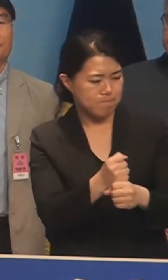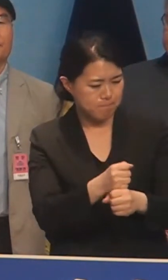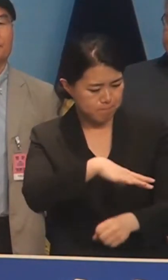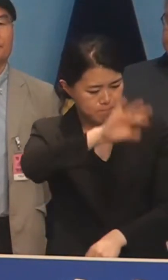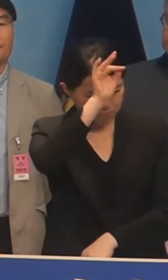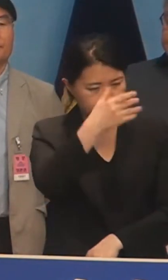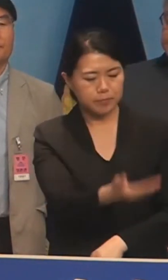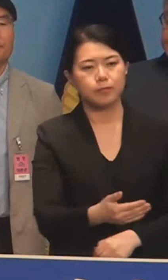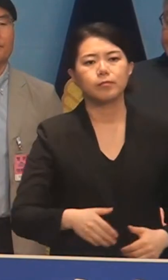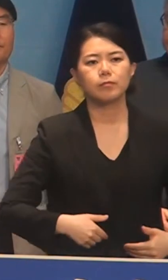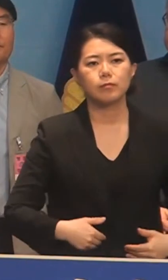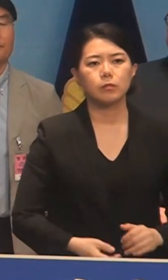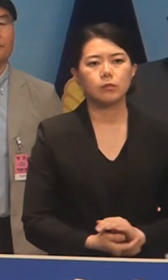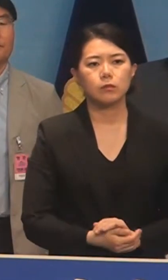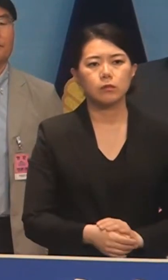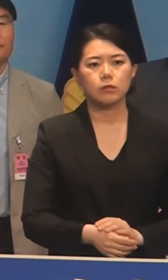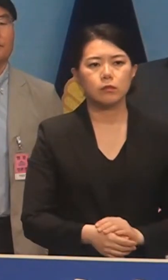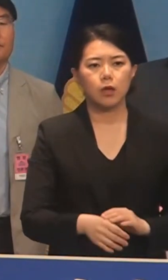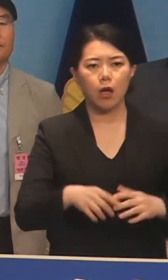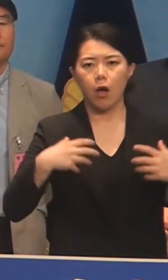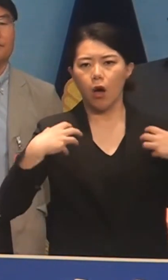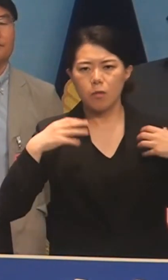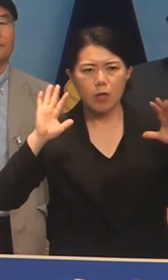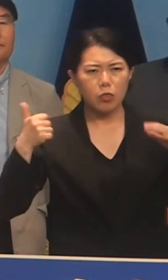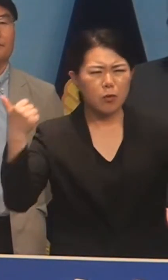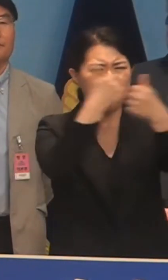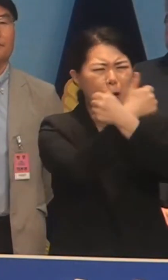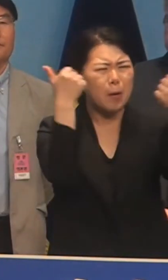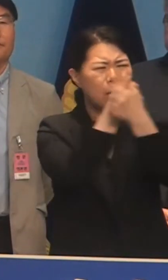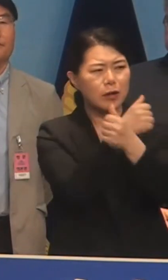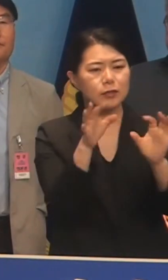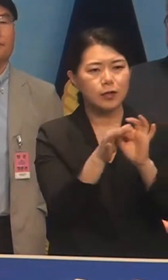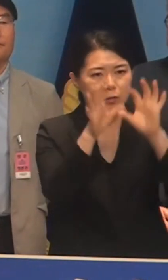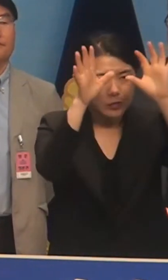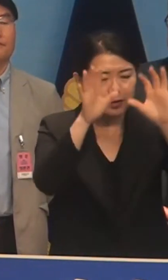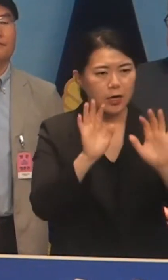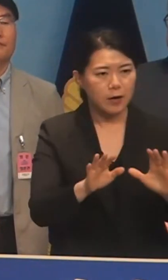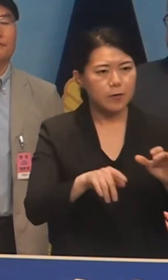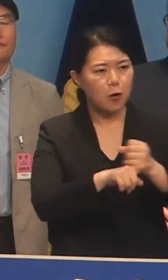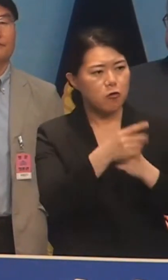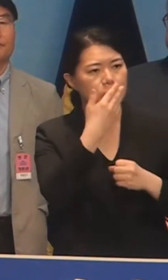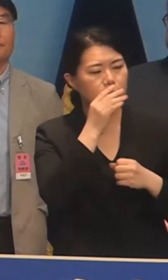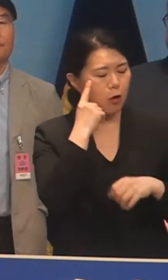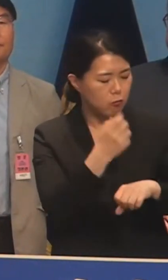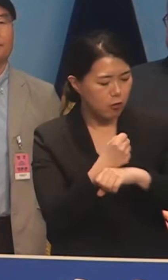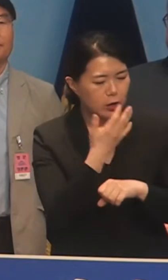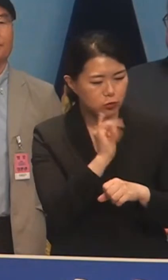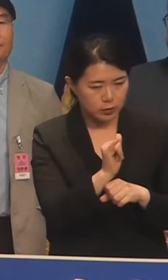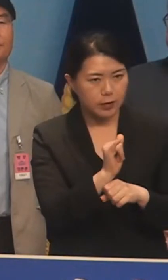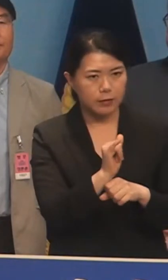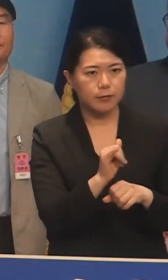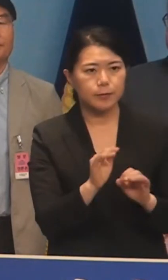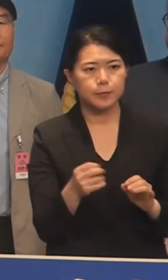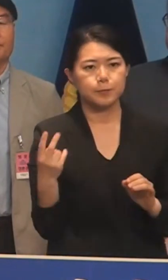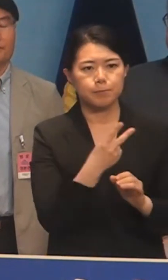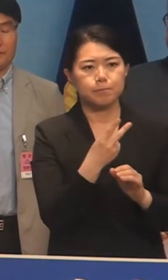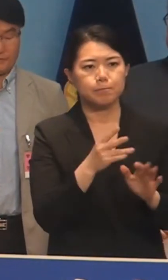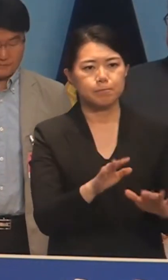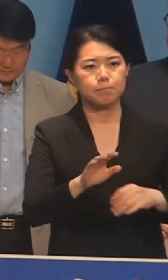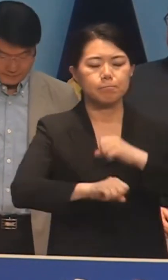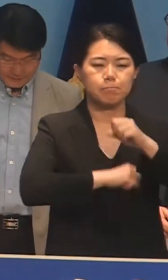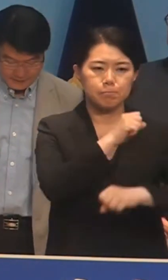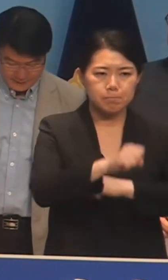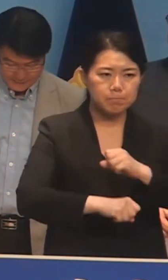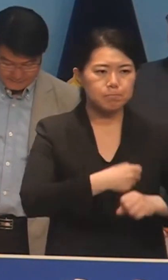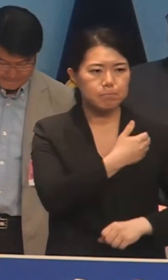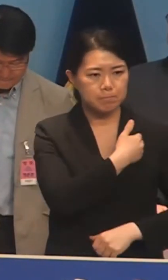먼저 되어야 합니다. 정권에 따라 흔들리지 않는 중장기 연구개발 계획을 세우고 이를 달성하기 위해 연구 현장에